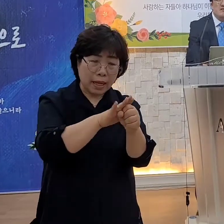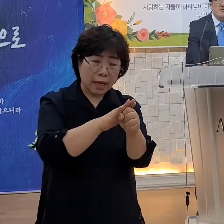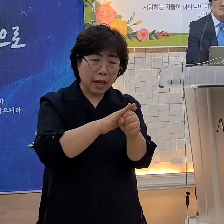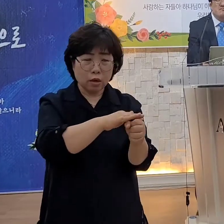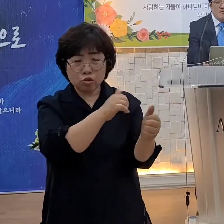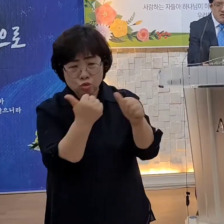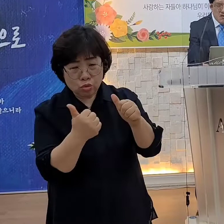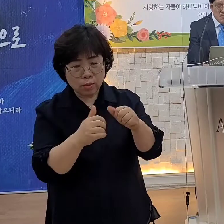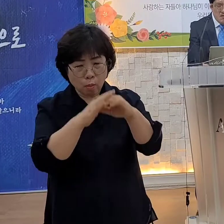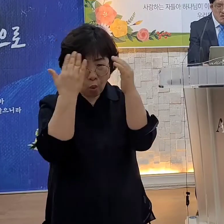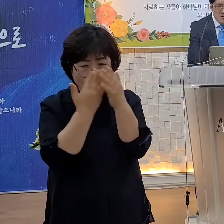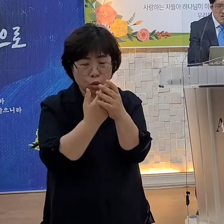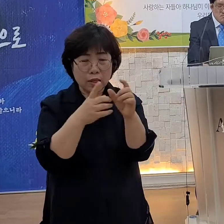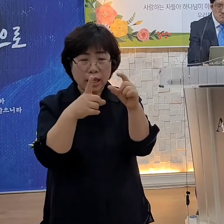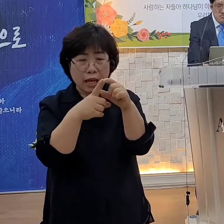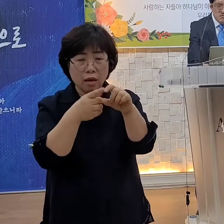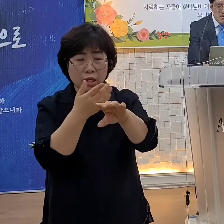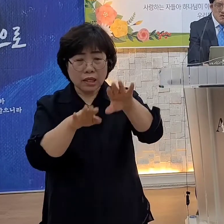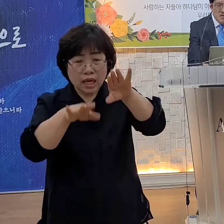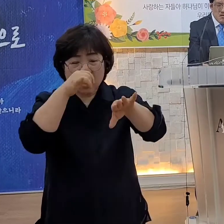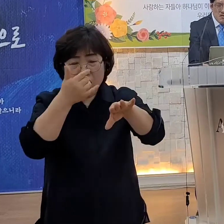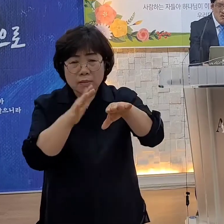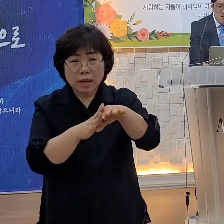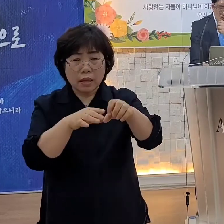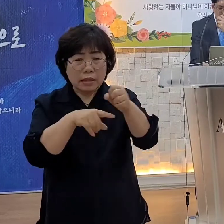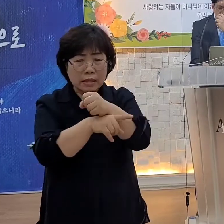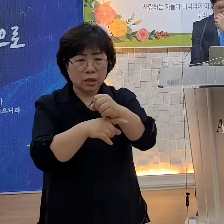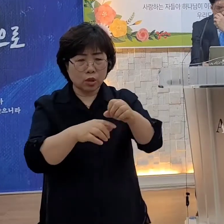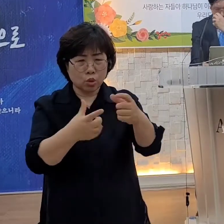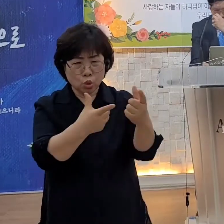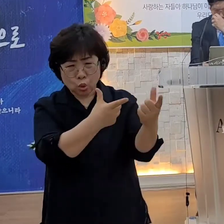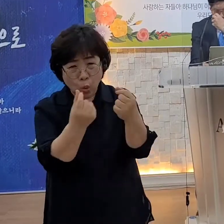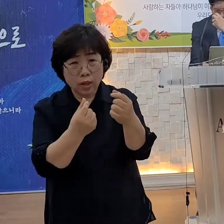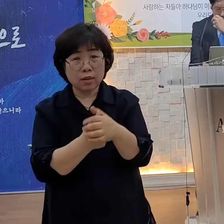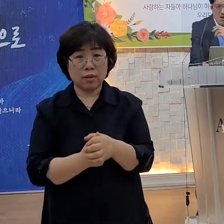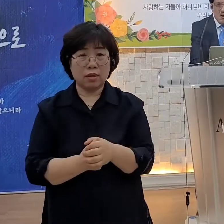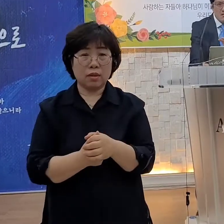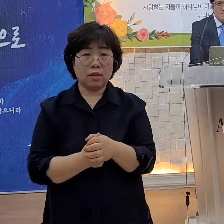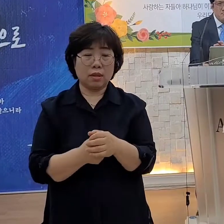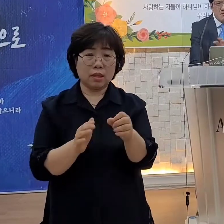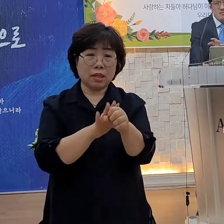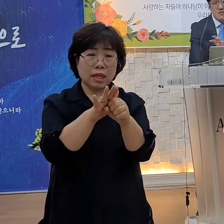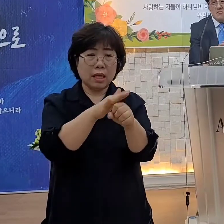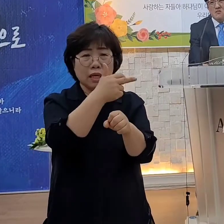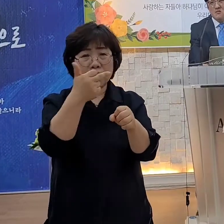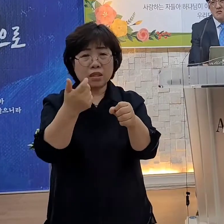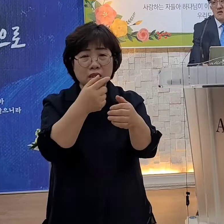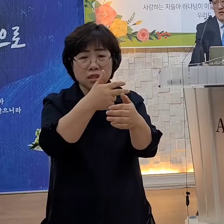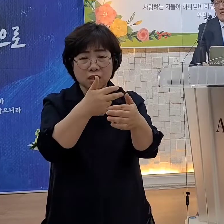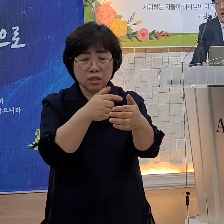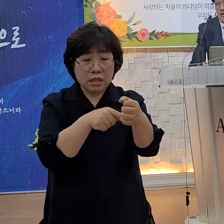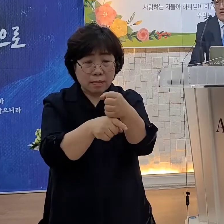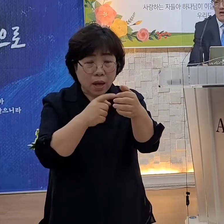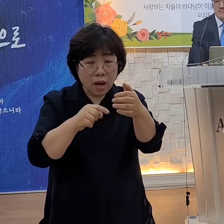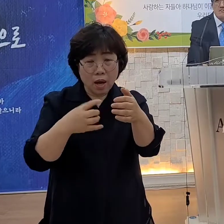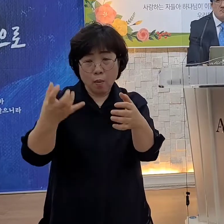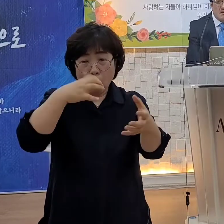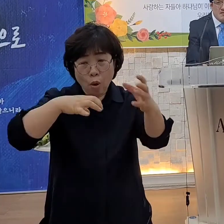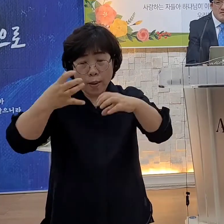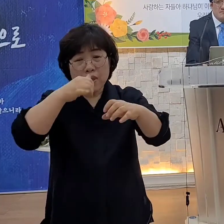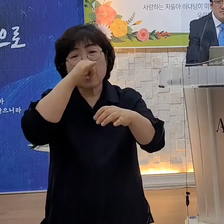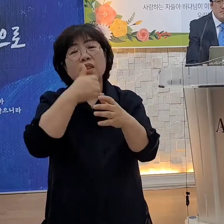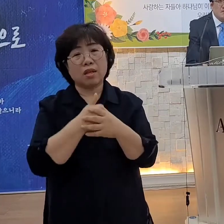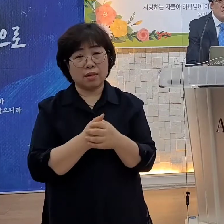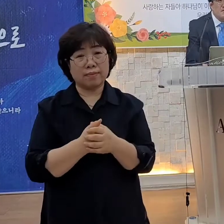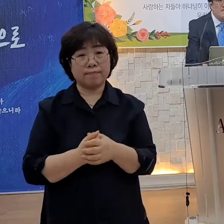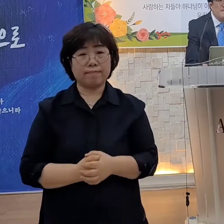제가 이 부부에 대해서 굳이 제가 이 본문 말씀을 막 풀어 헤쳐가면서 강의를 할 필요는